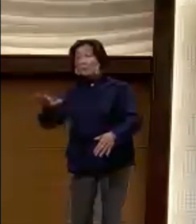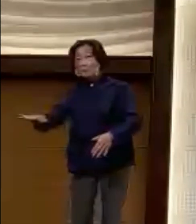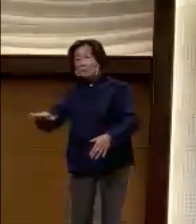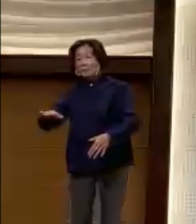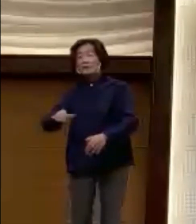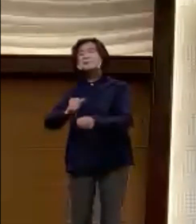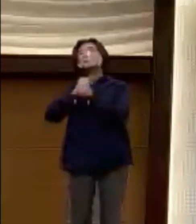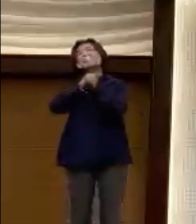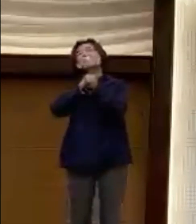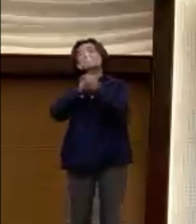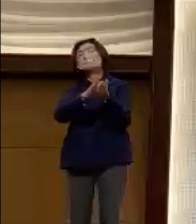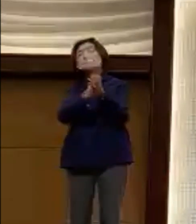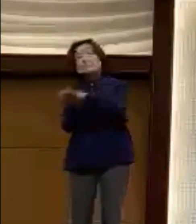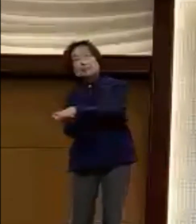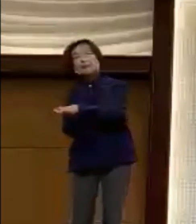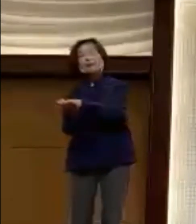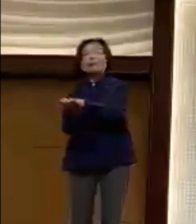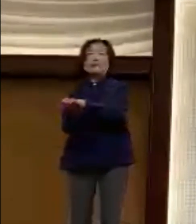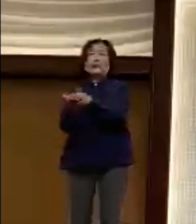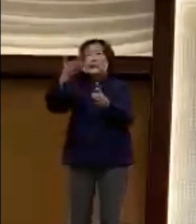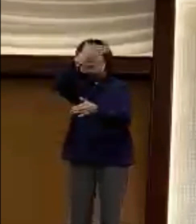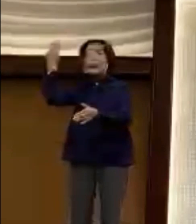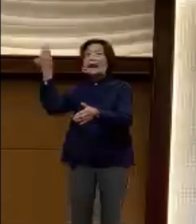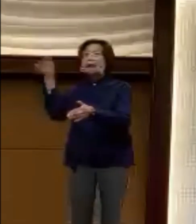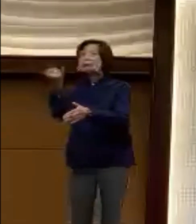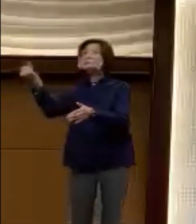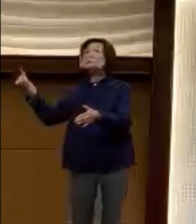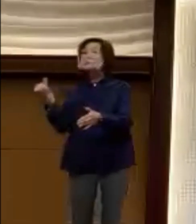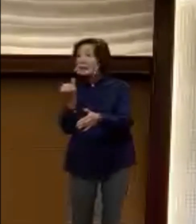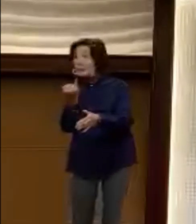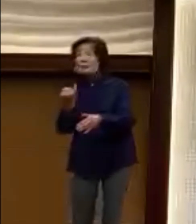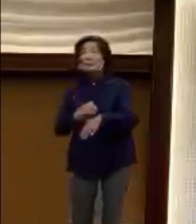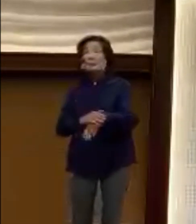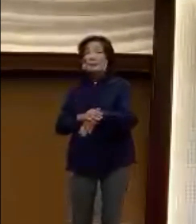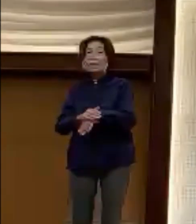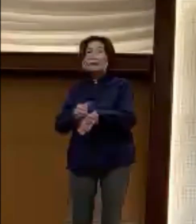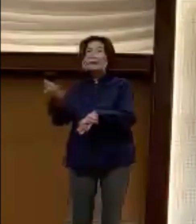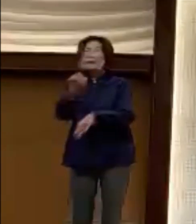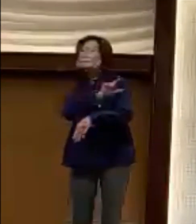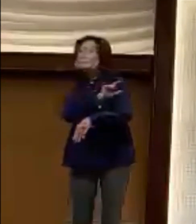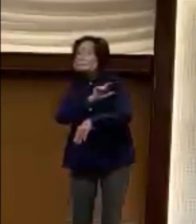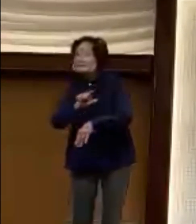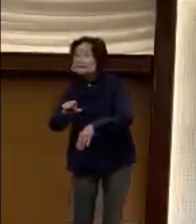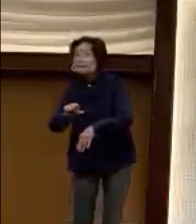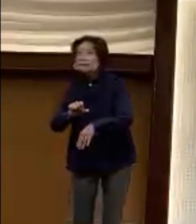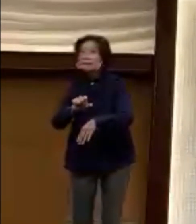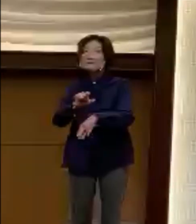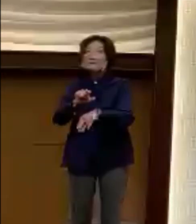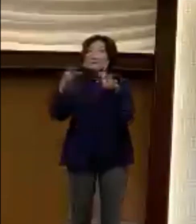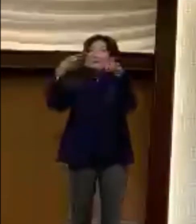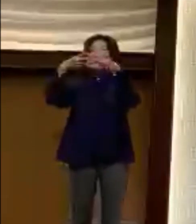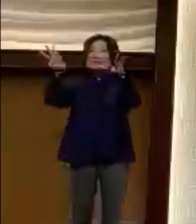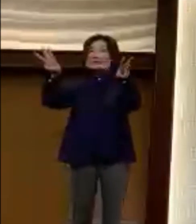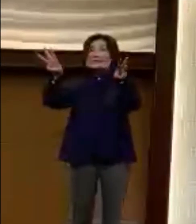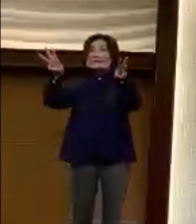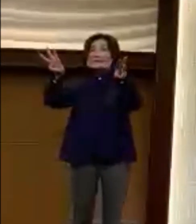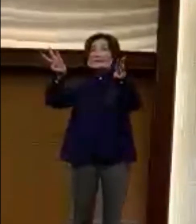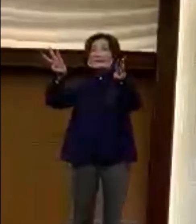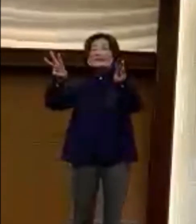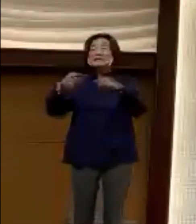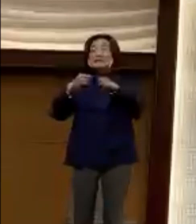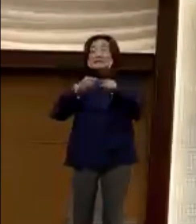絶ちますか。なぜ若い女性、特に非正規という形